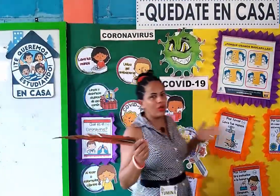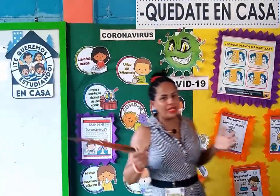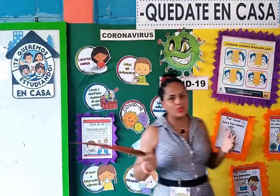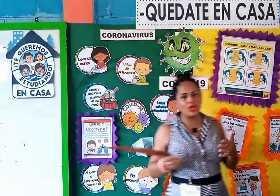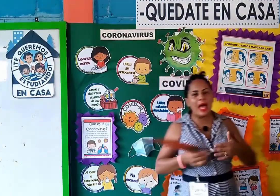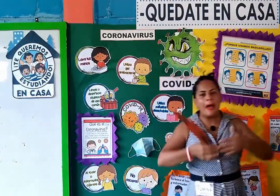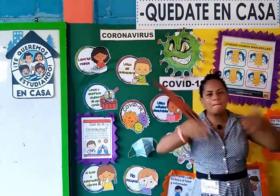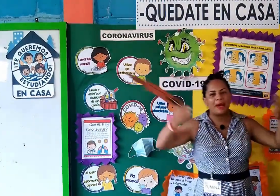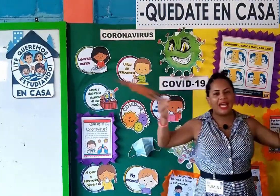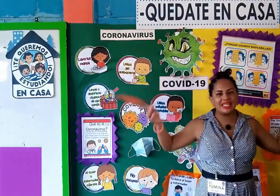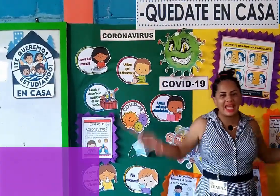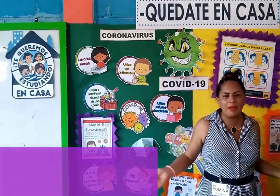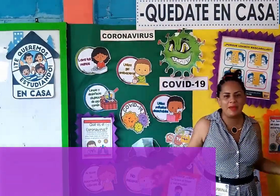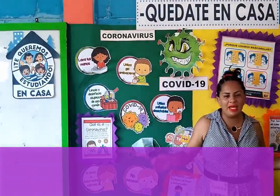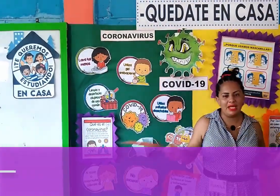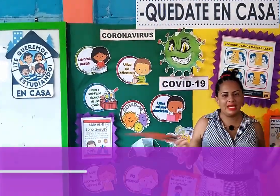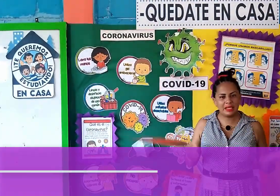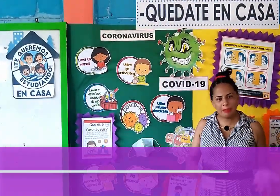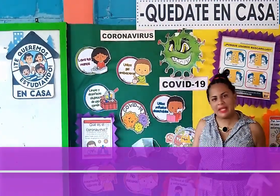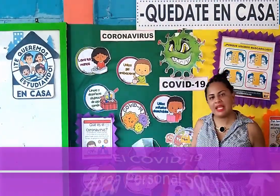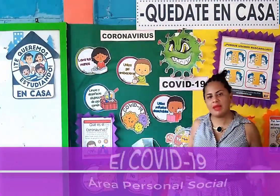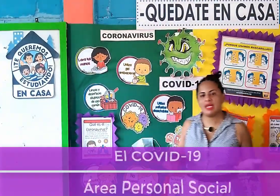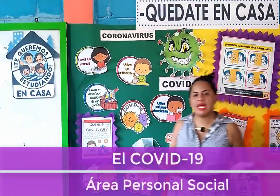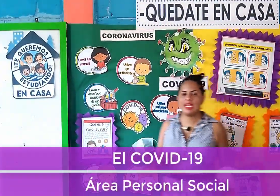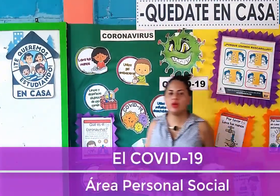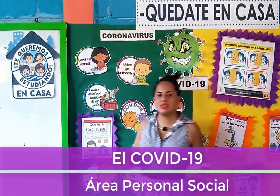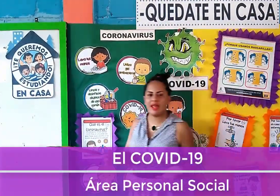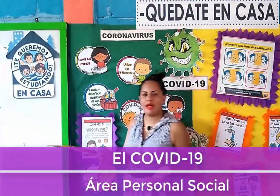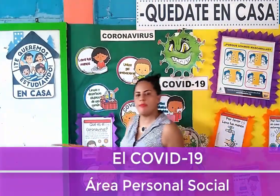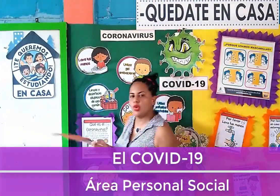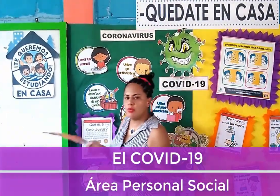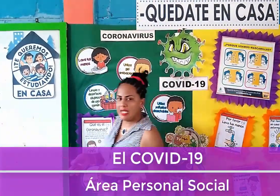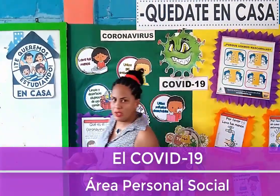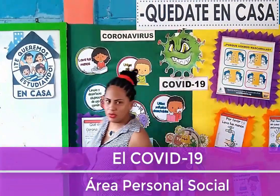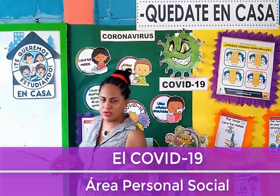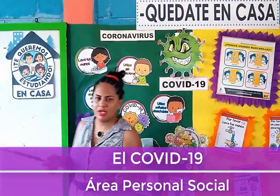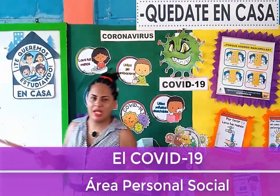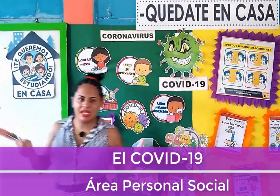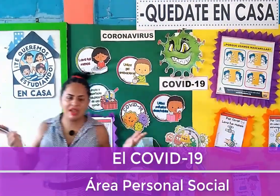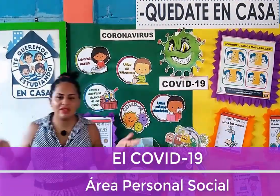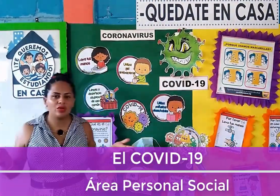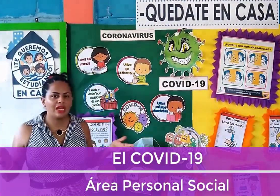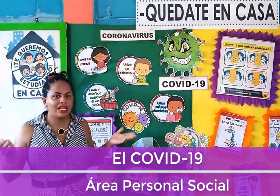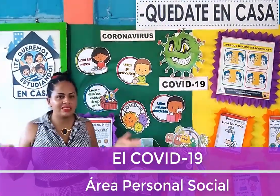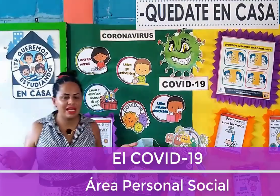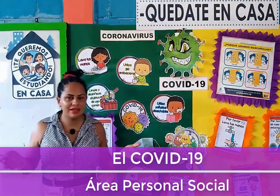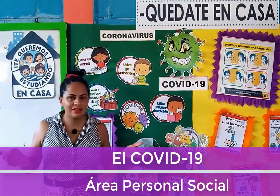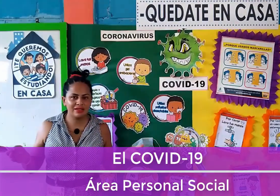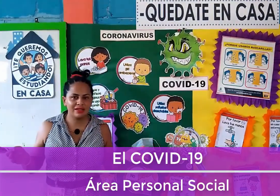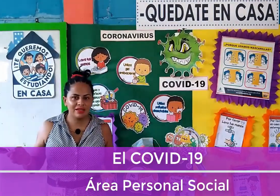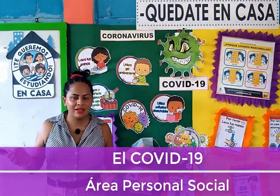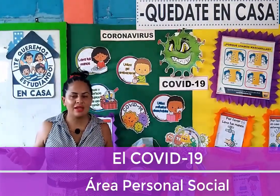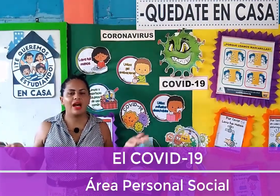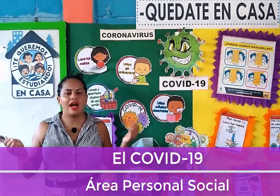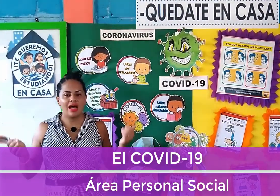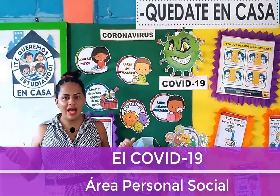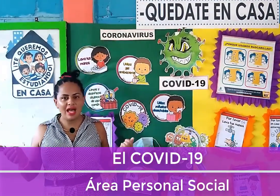sobre lo que es una pandemia. Esta pandemia es causada por un virus. ¿Qué virus es ese? Ajá,